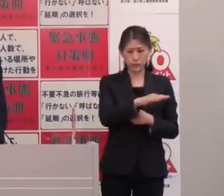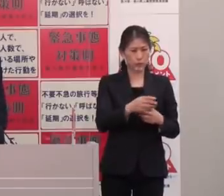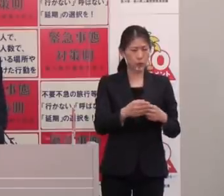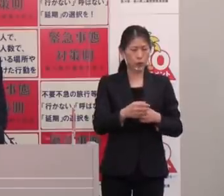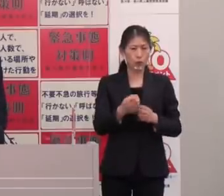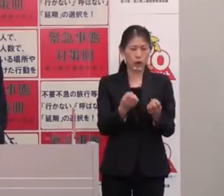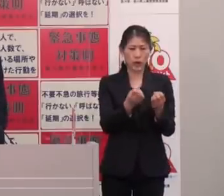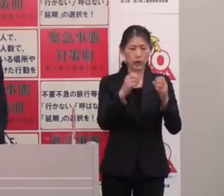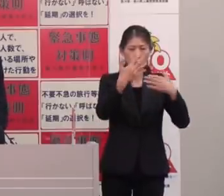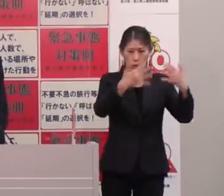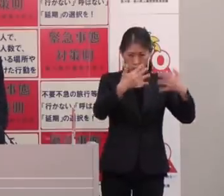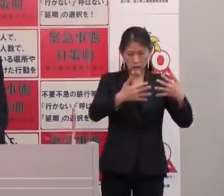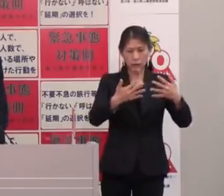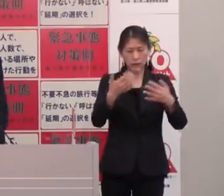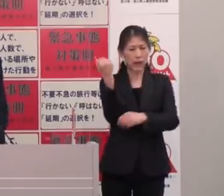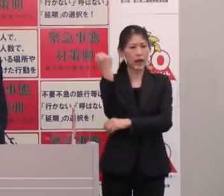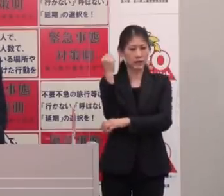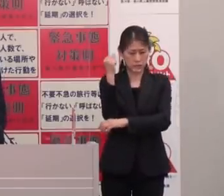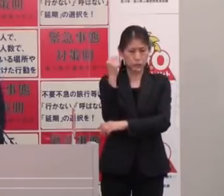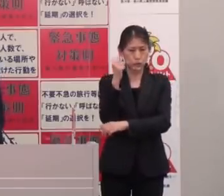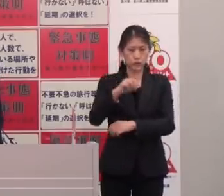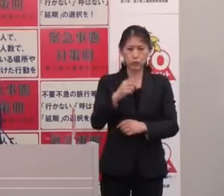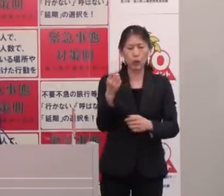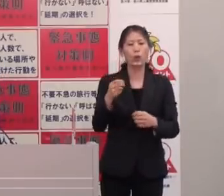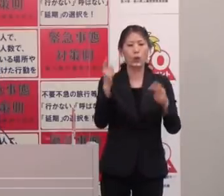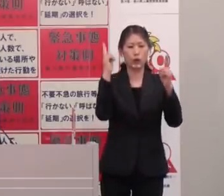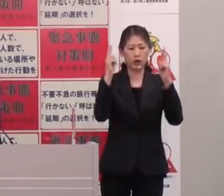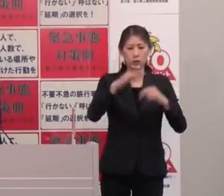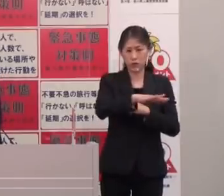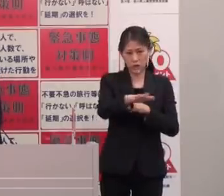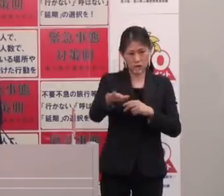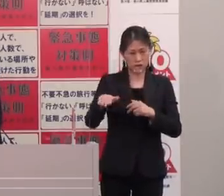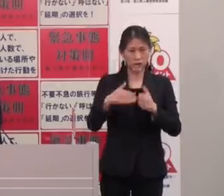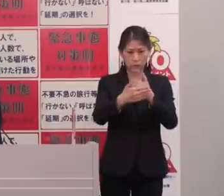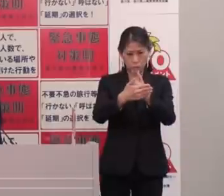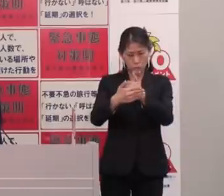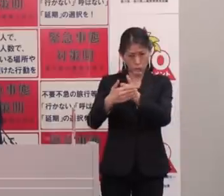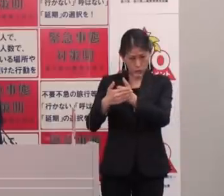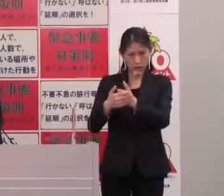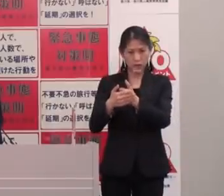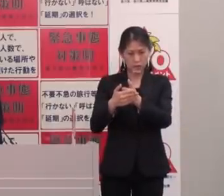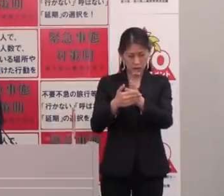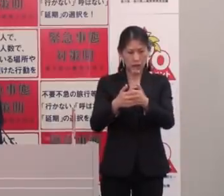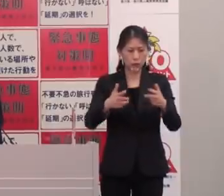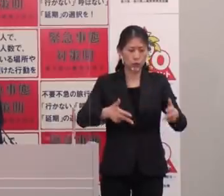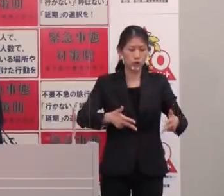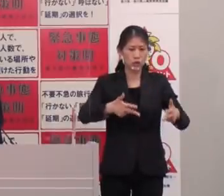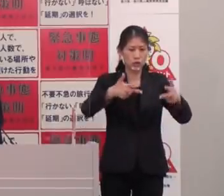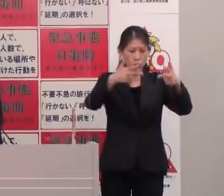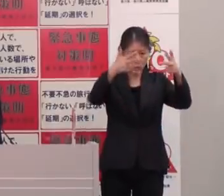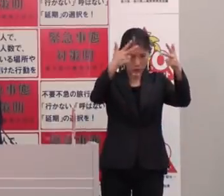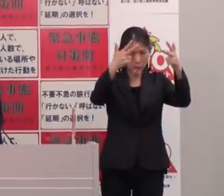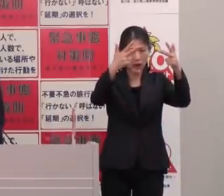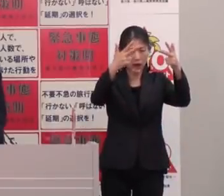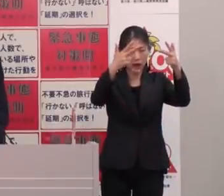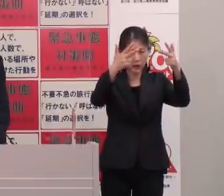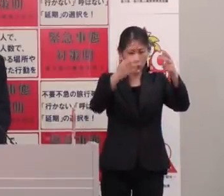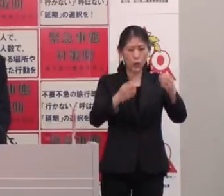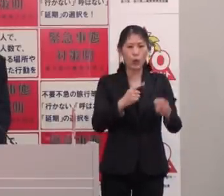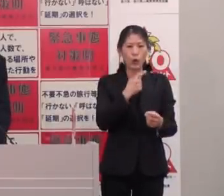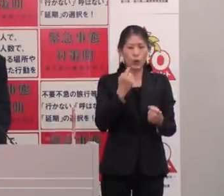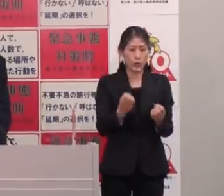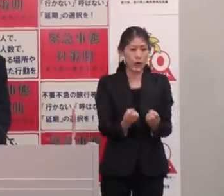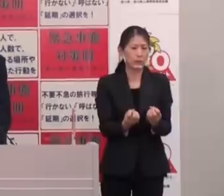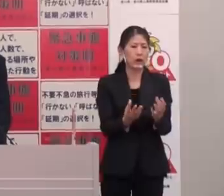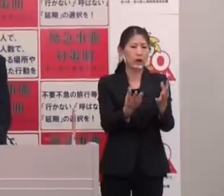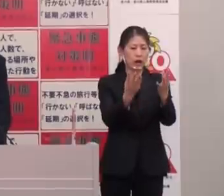き、県民の皆様に報道を通じてこのタワーのレッドライトアップをご覧いただいて、感染が急拡大している